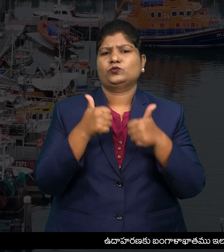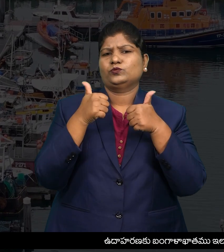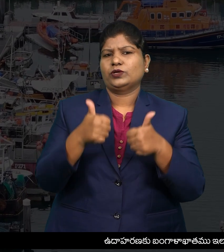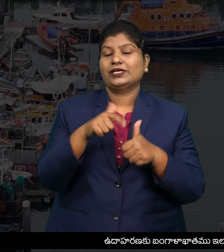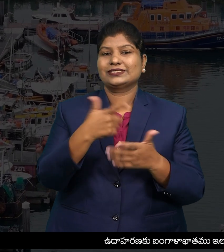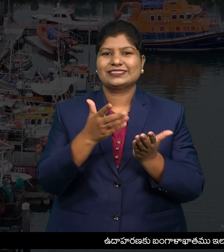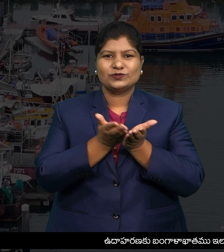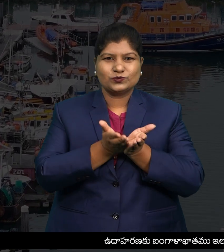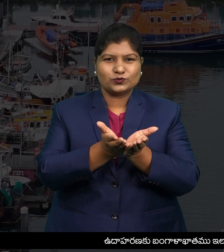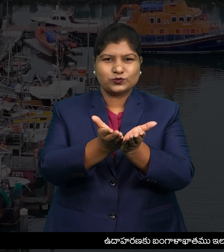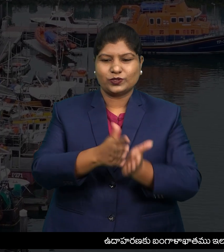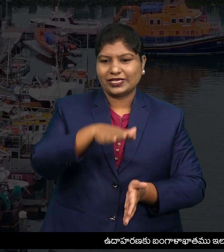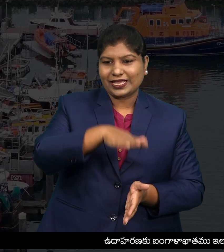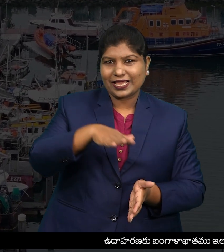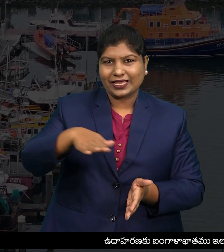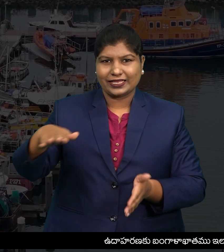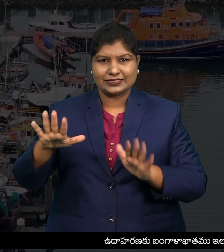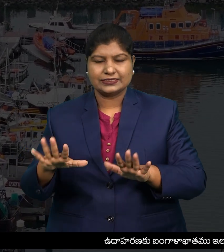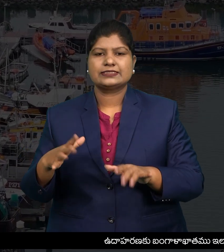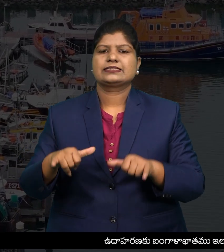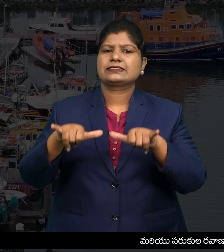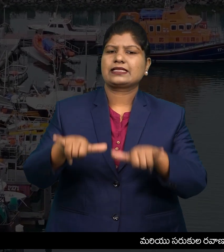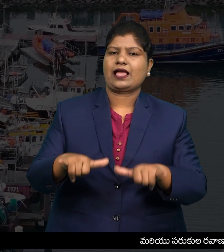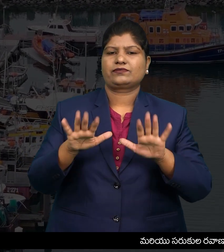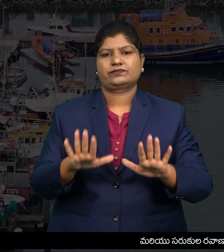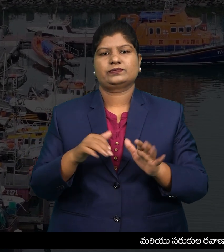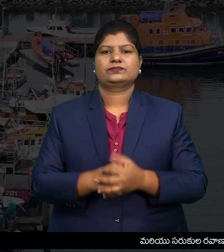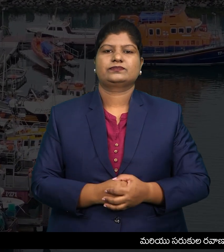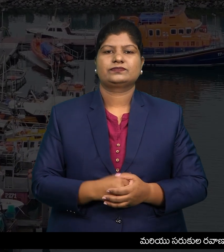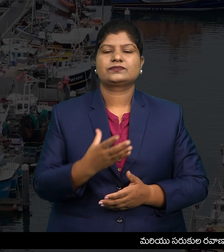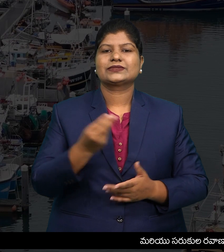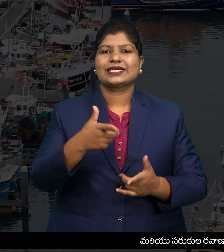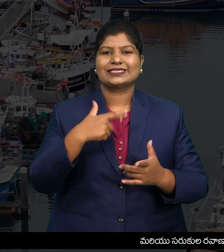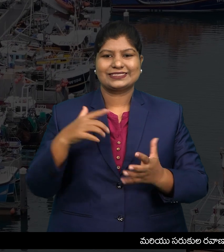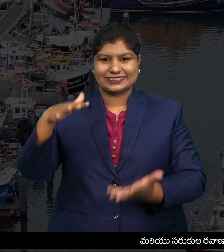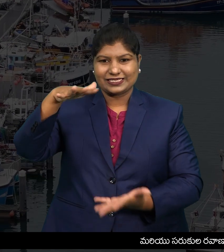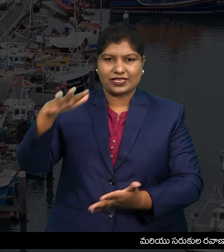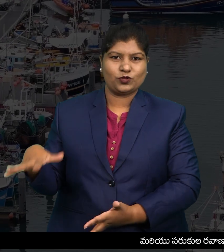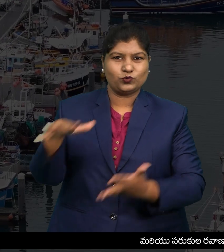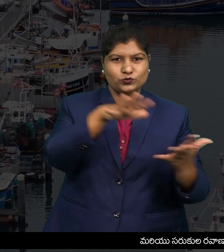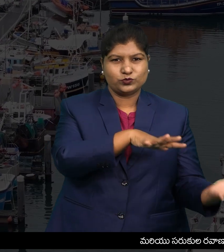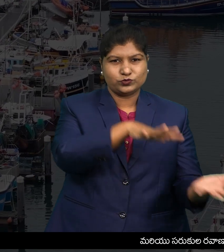ఇలాంటి ప్రాంతాలు ఓడలను సురక్షితంగా నిలపటానికి మరియు సరుకుల రవాణాకు చాలా ఉపయోగకరంగా ఉంటాయి.